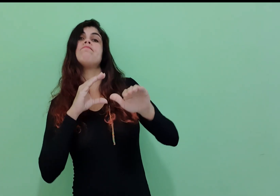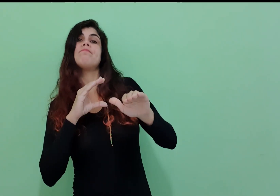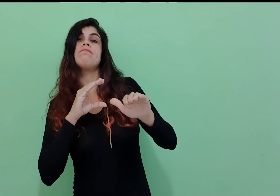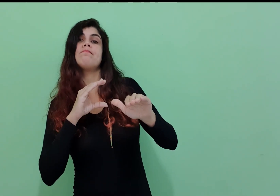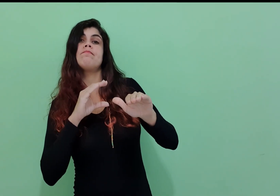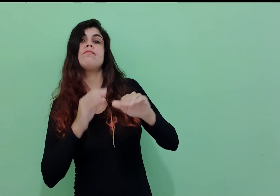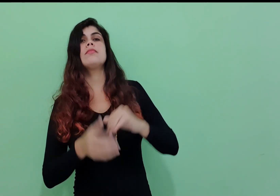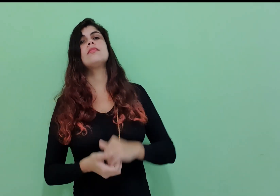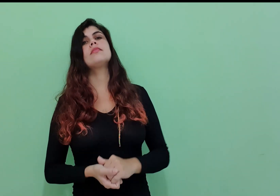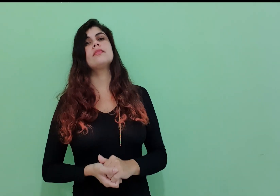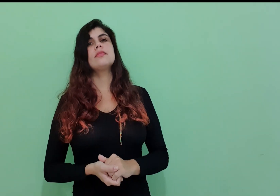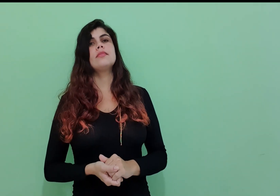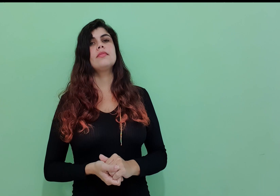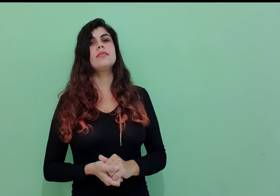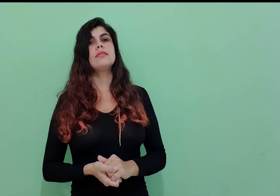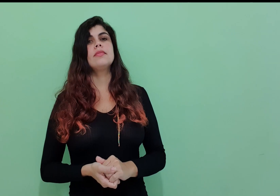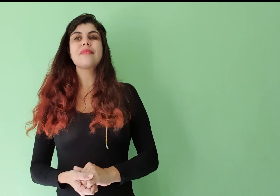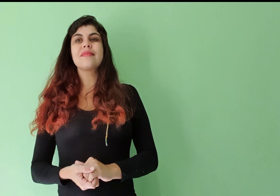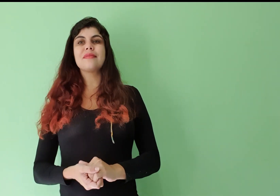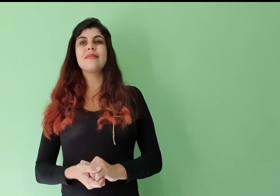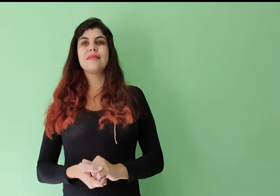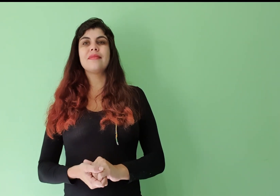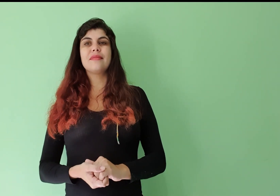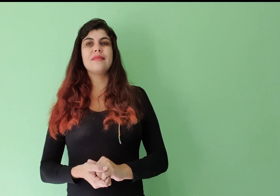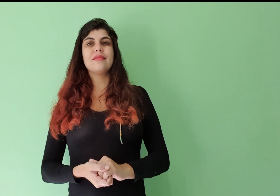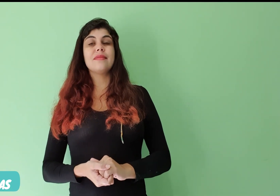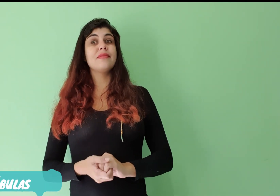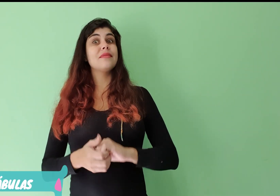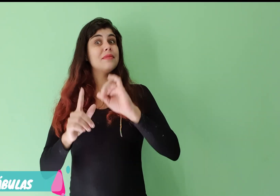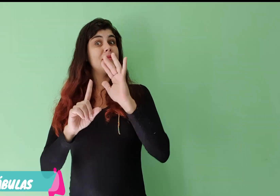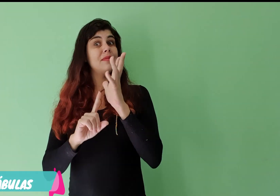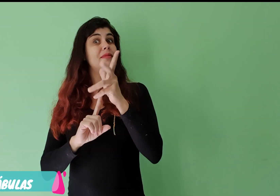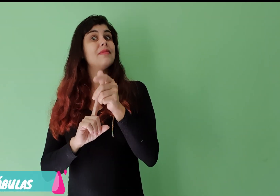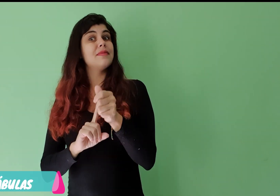formal, depende para quem você envia o e-mail. Fábula